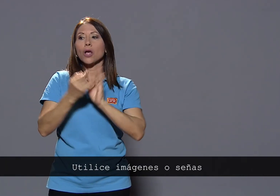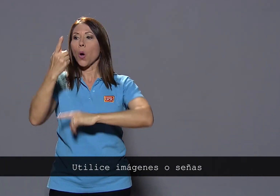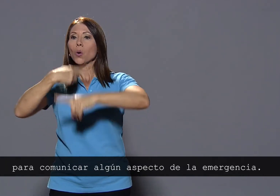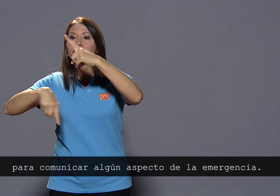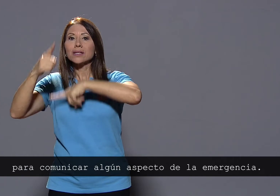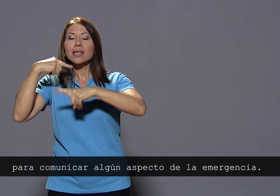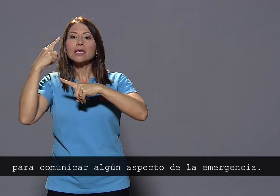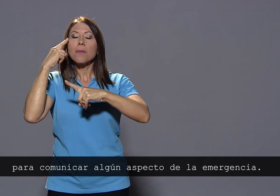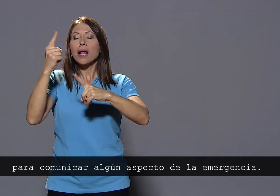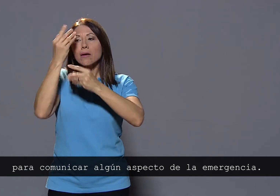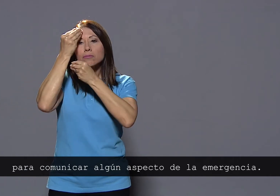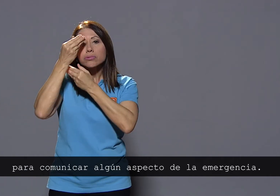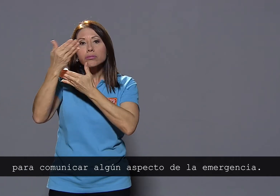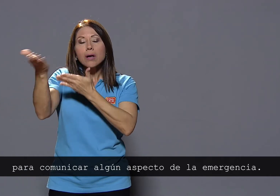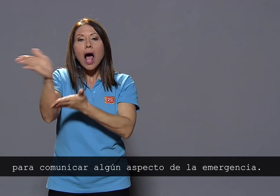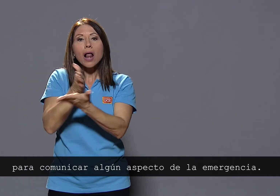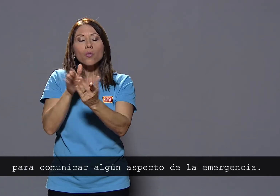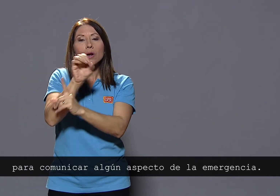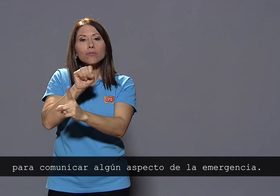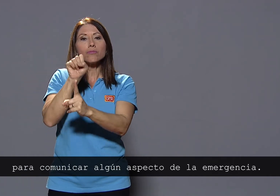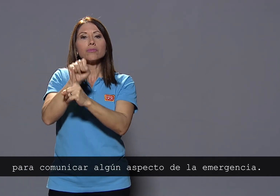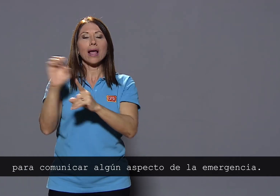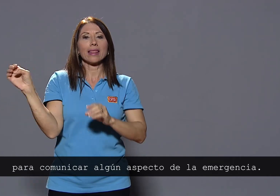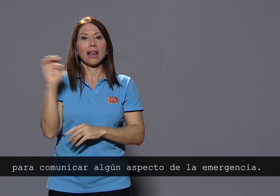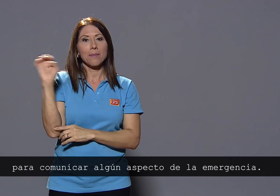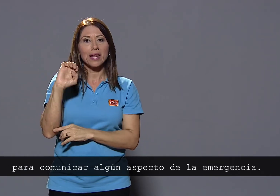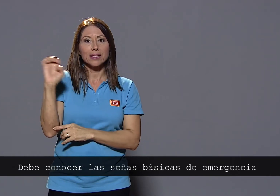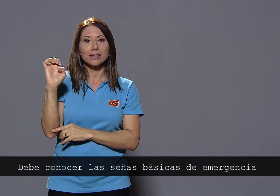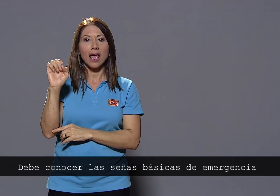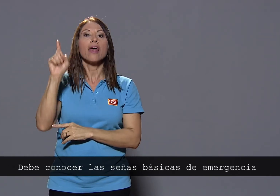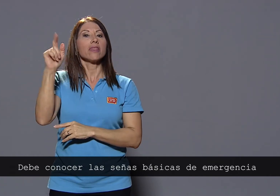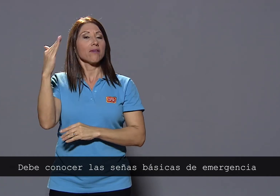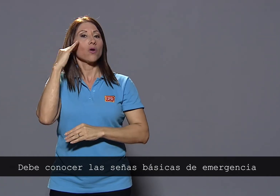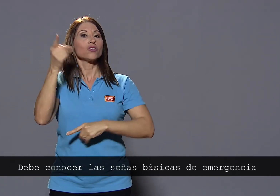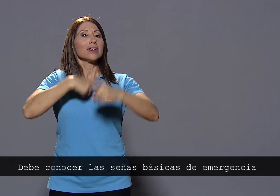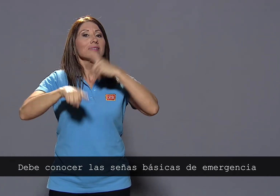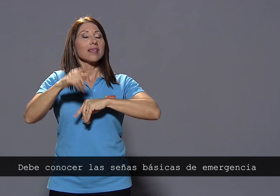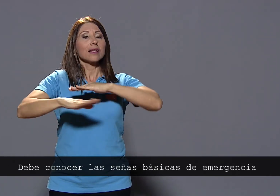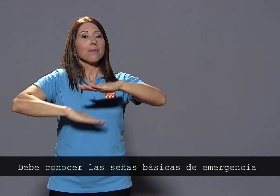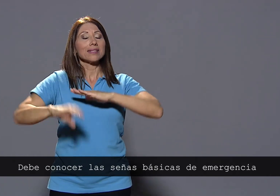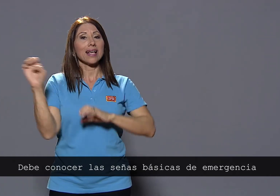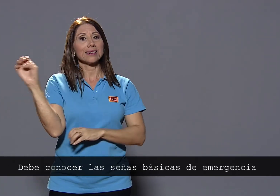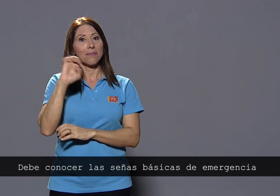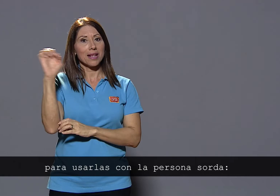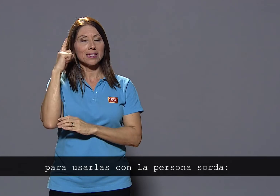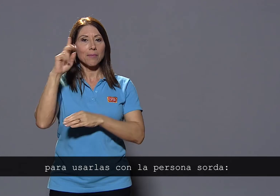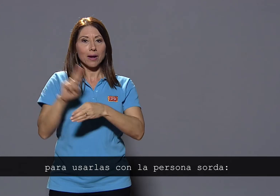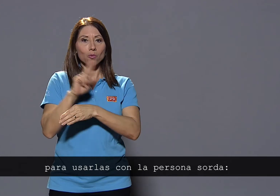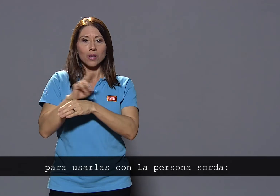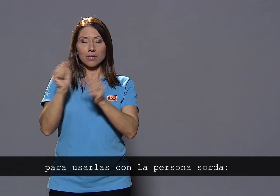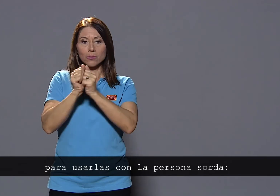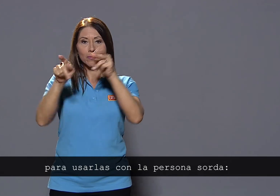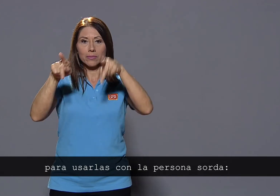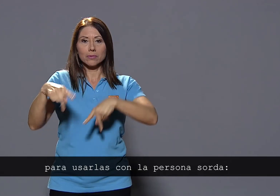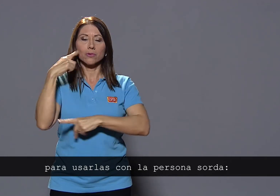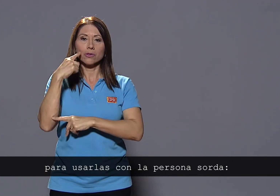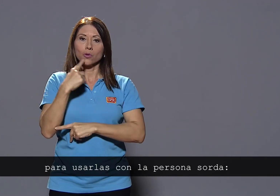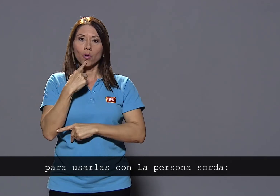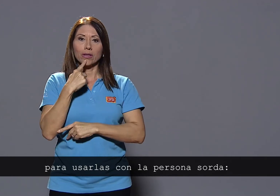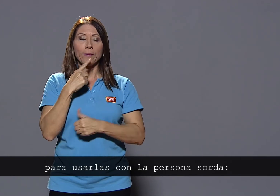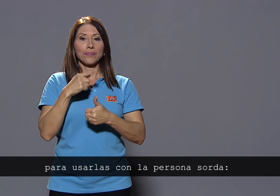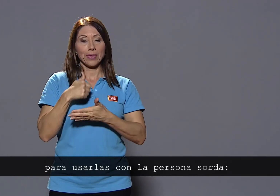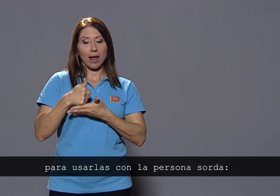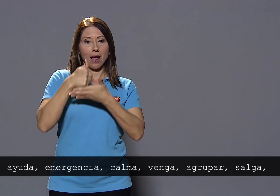o señas para comunicar algún aspecto de la emergencia. Debe conocer las señas básicas de emergencia para usarlas con la persona